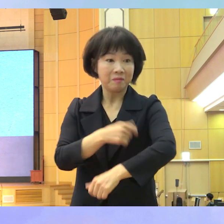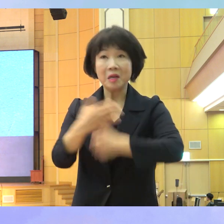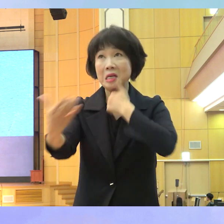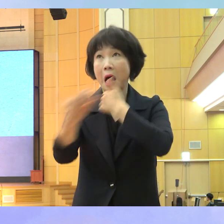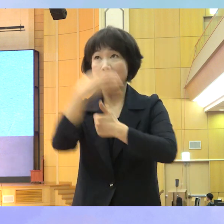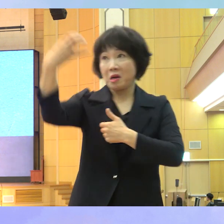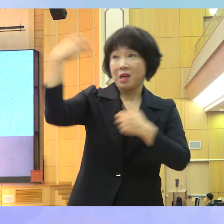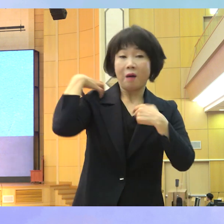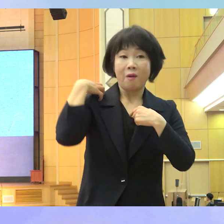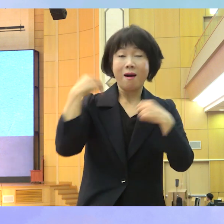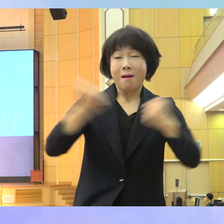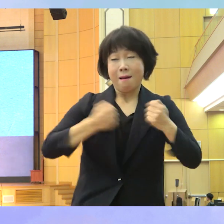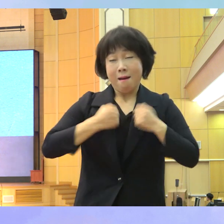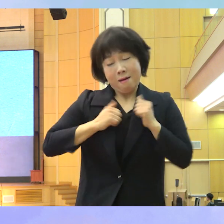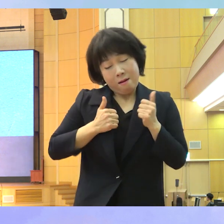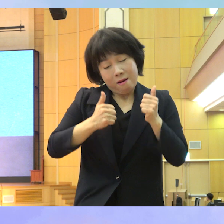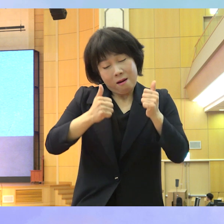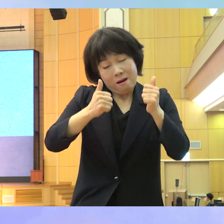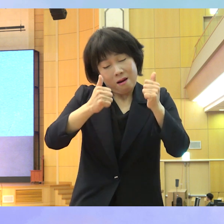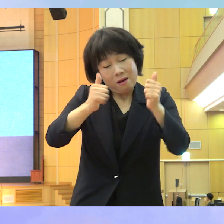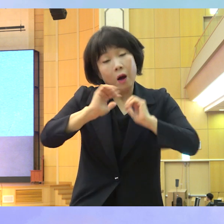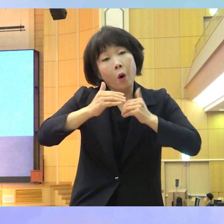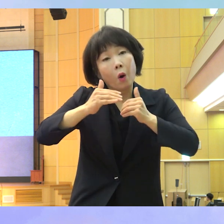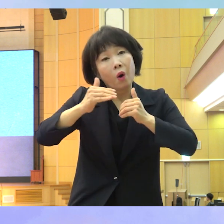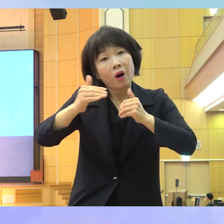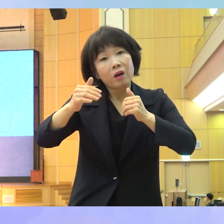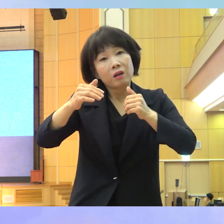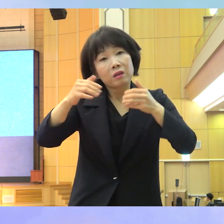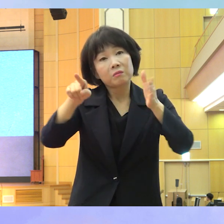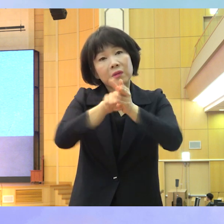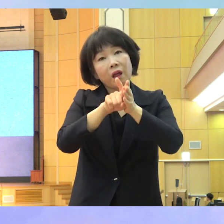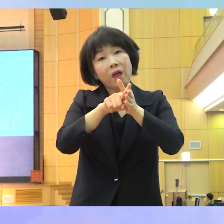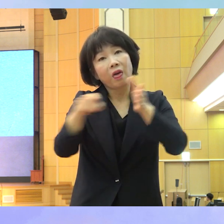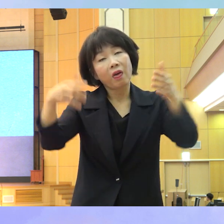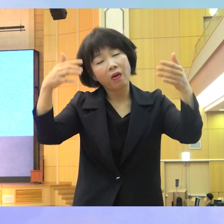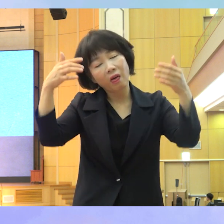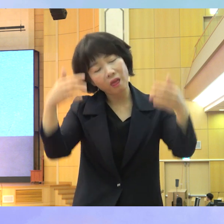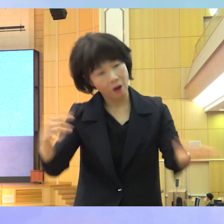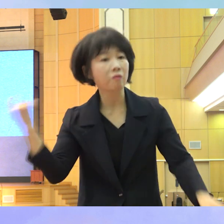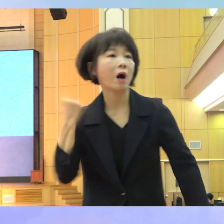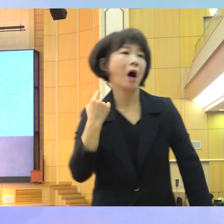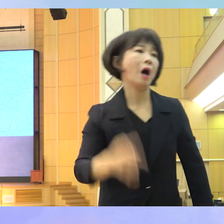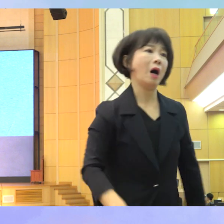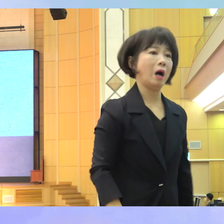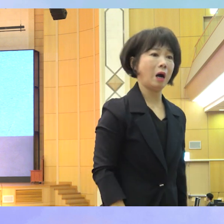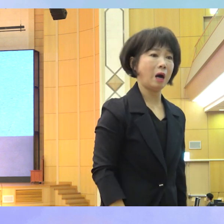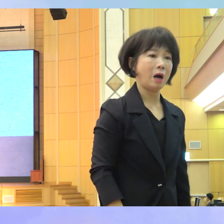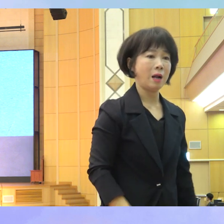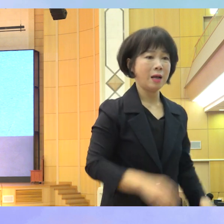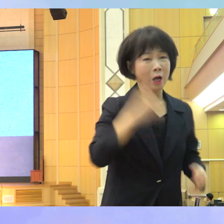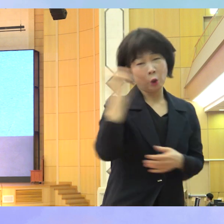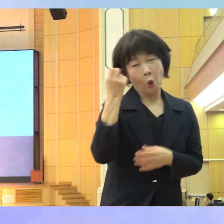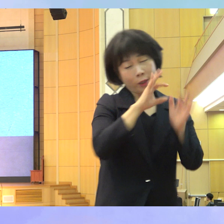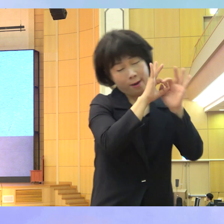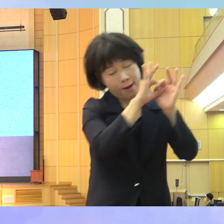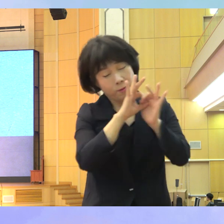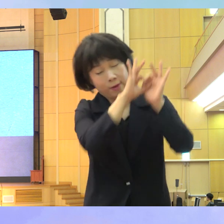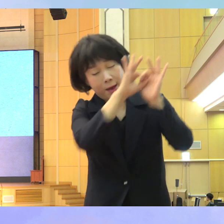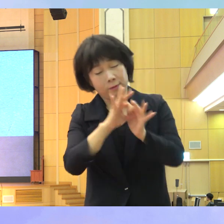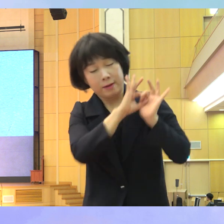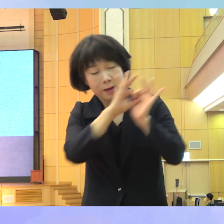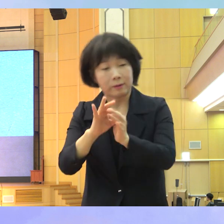뜨고 차가워져 버리고 이렇게 되는 거예요. 그 과정 속에서도 계속 이 복음을